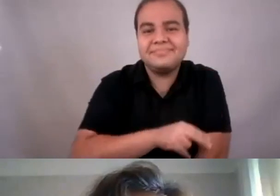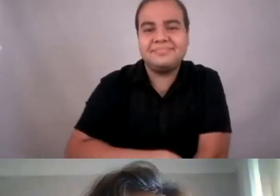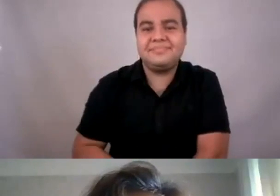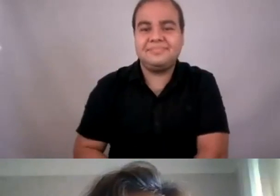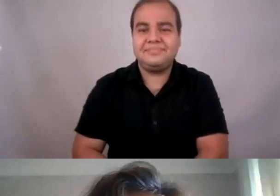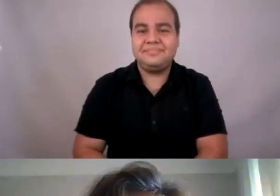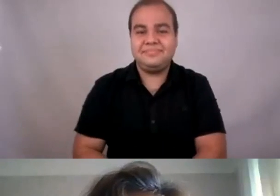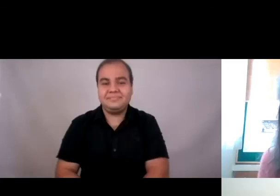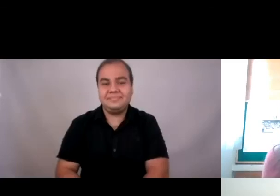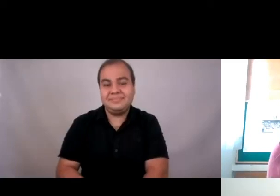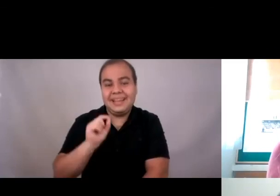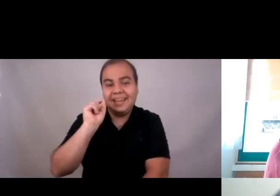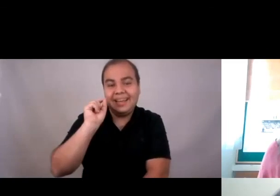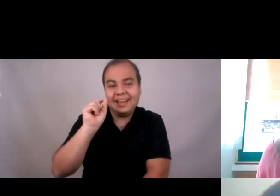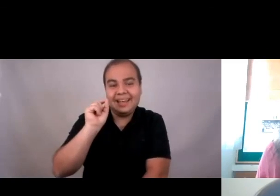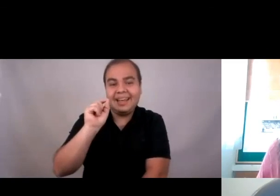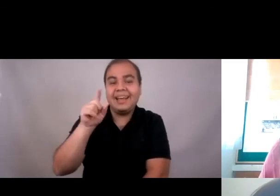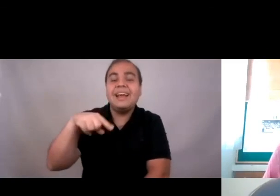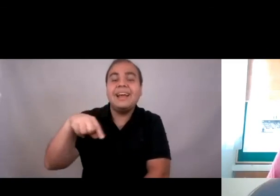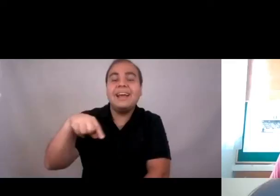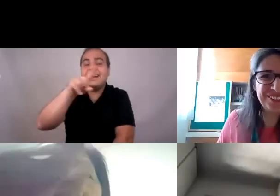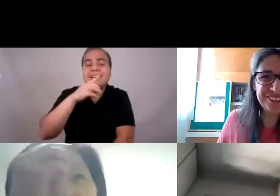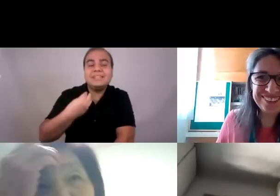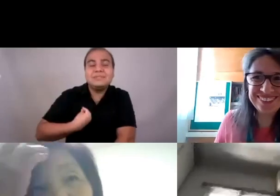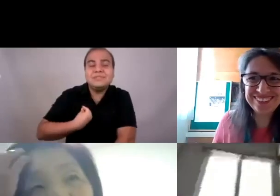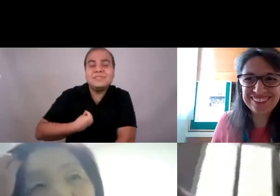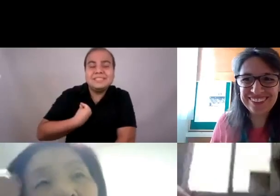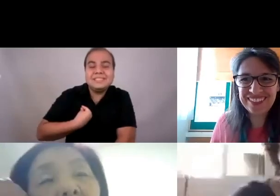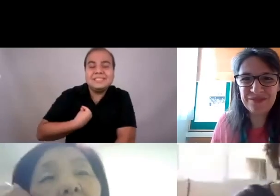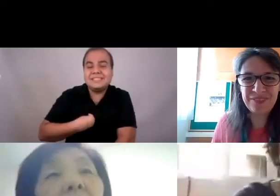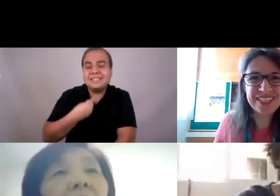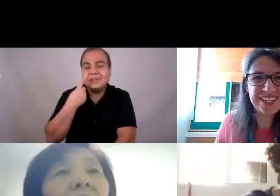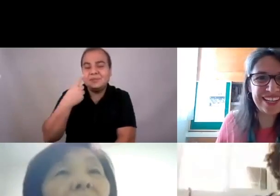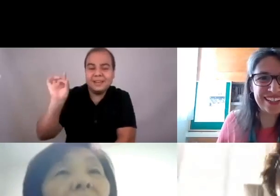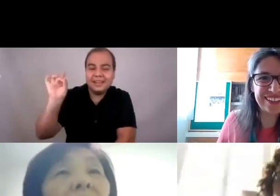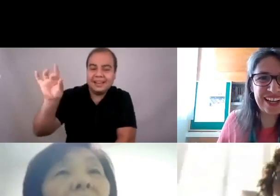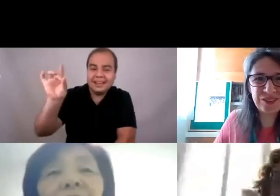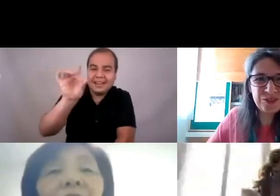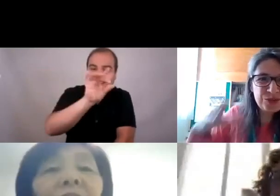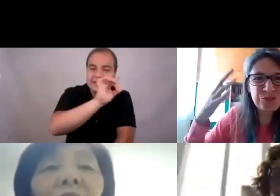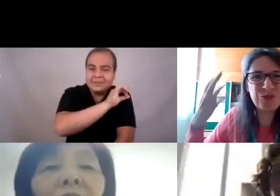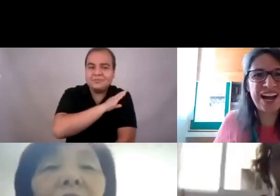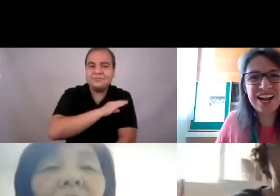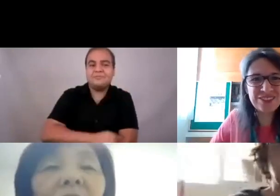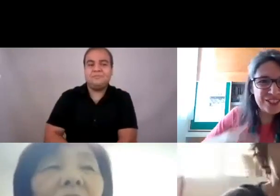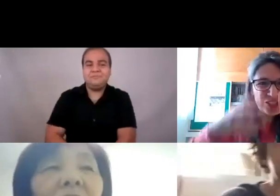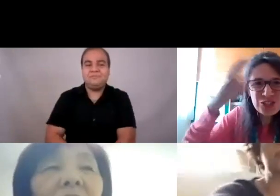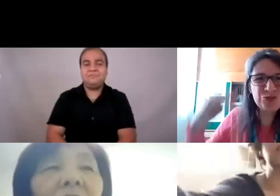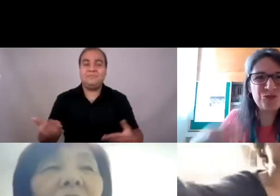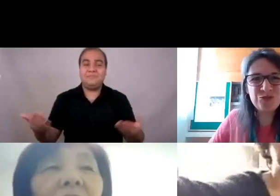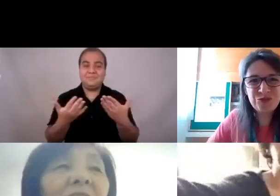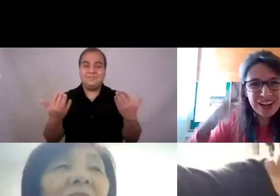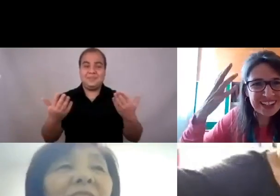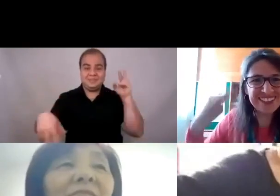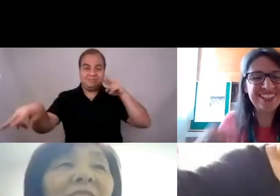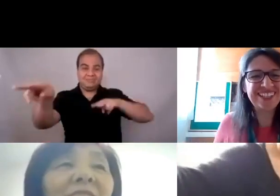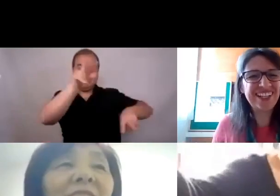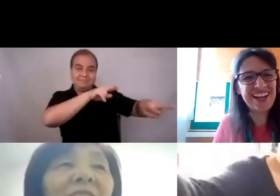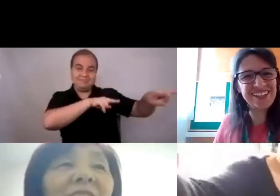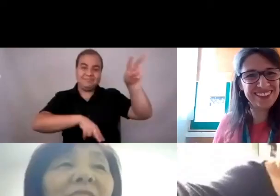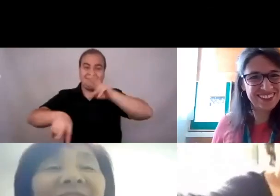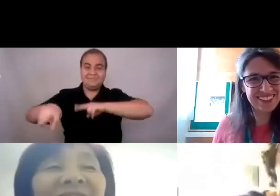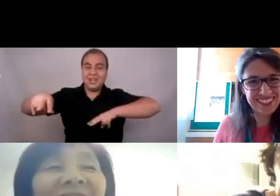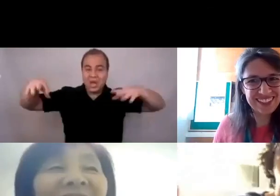quem está nesse círculo, quem está nesse momento, e fazer, né, todo mundo molhado de